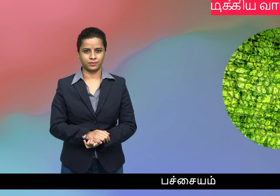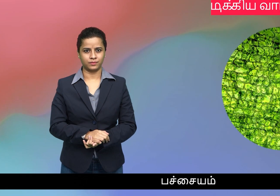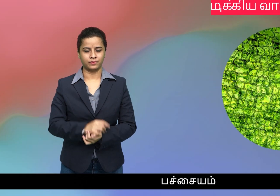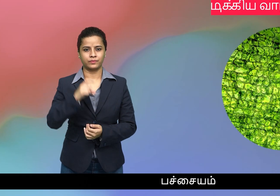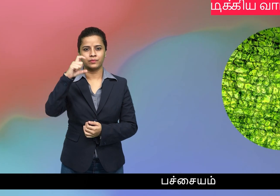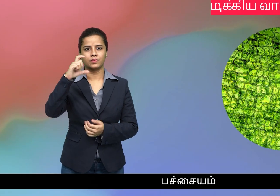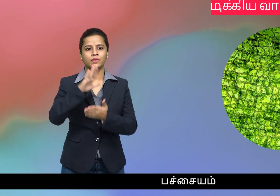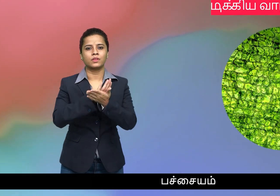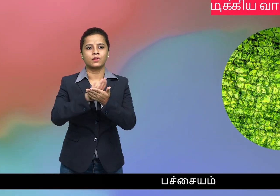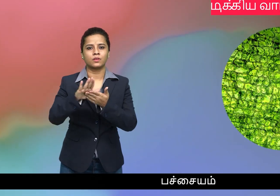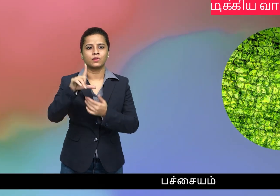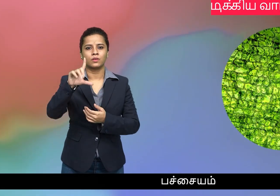பச்சையம்,